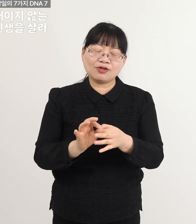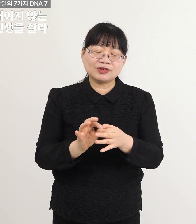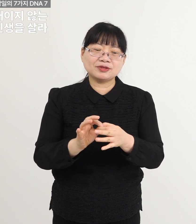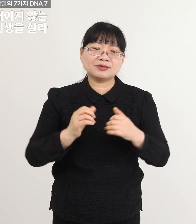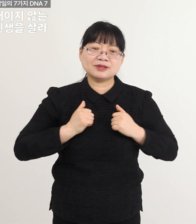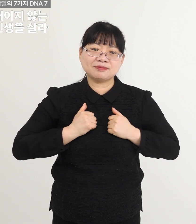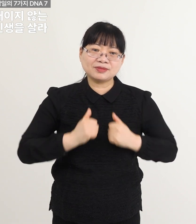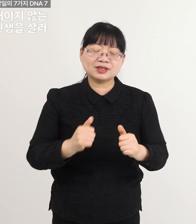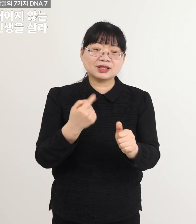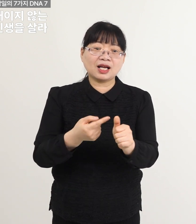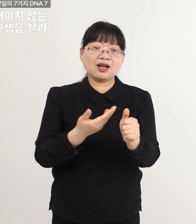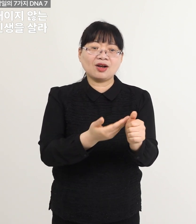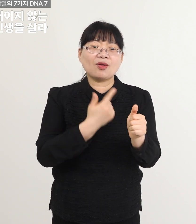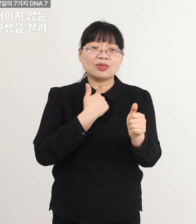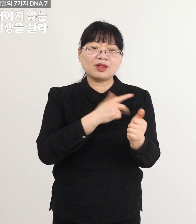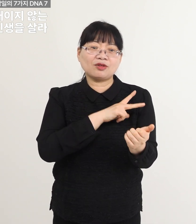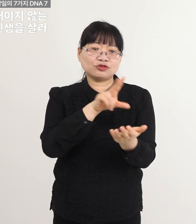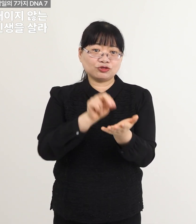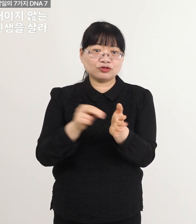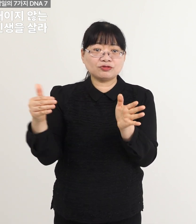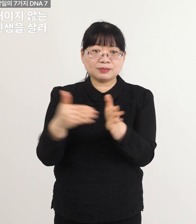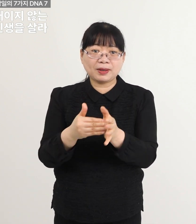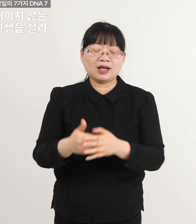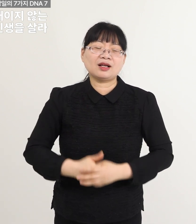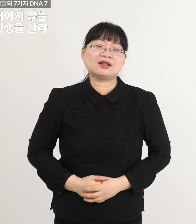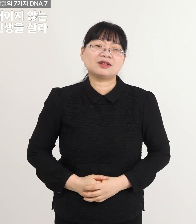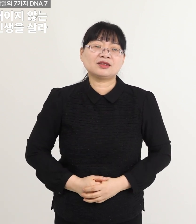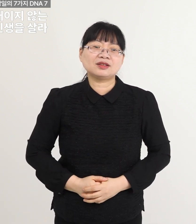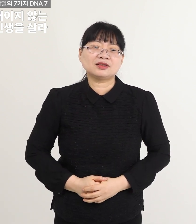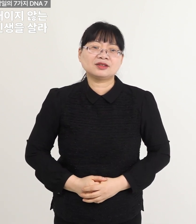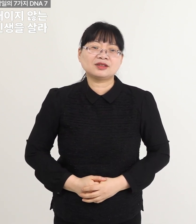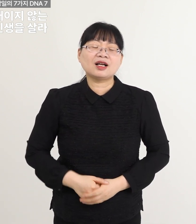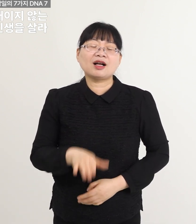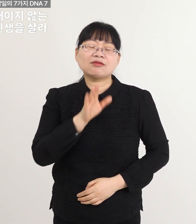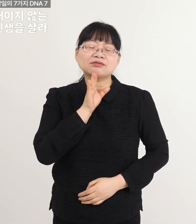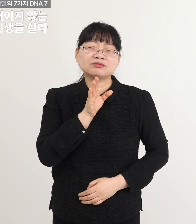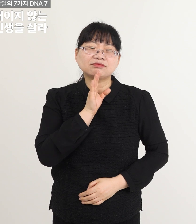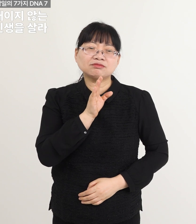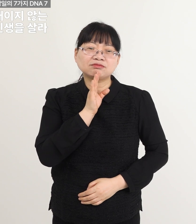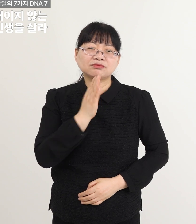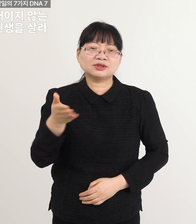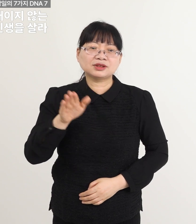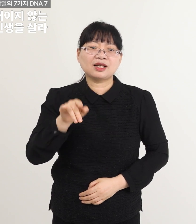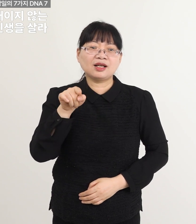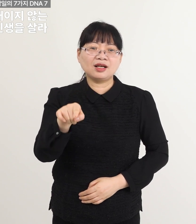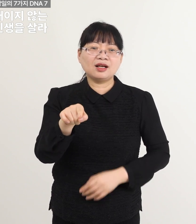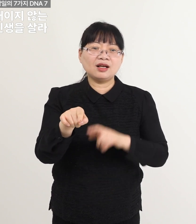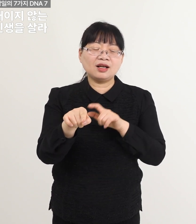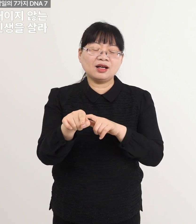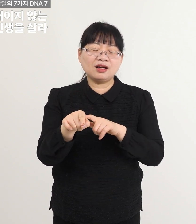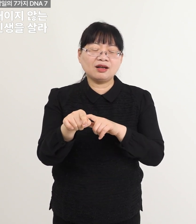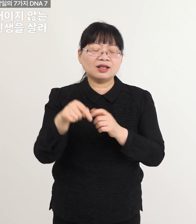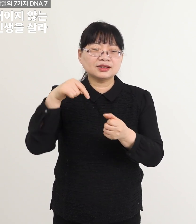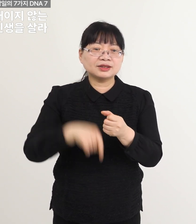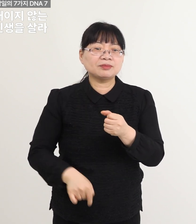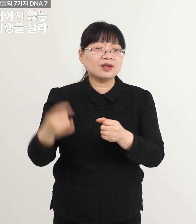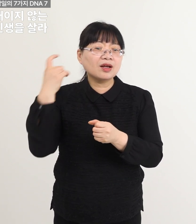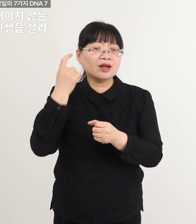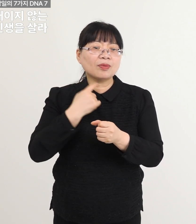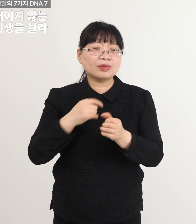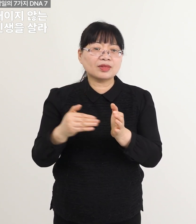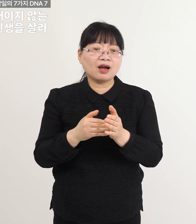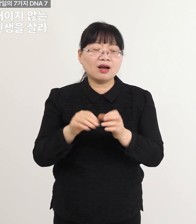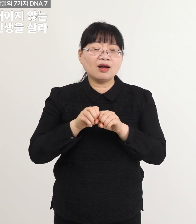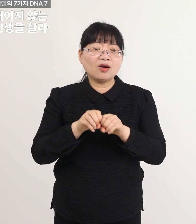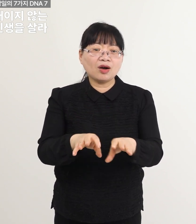열심히 가르쳤던 주제였습니다. 그런데 그걸 열심히 듣던 흩어져